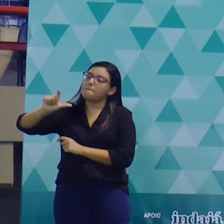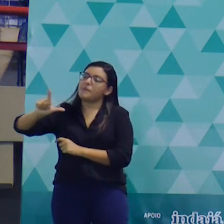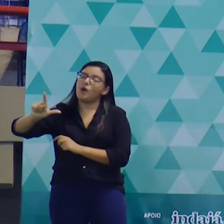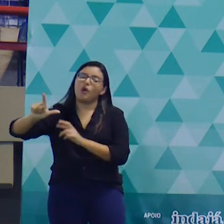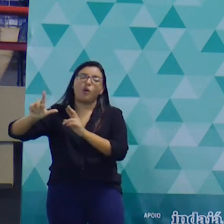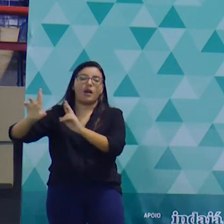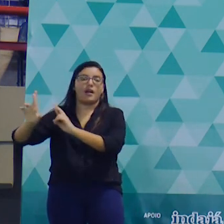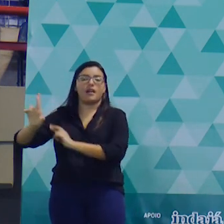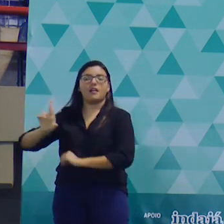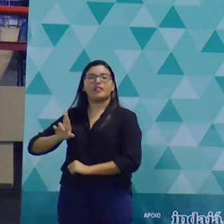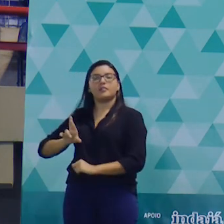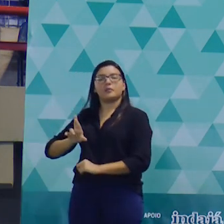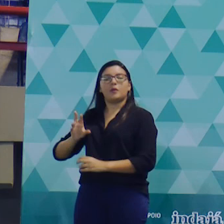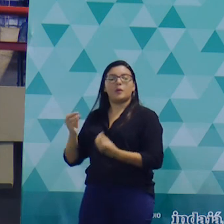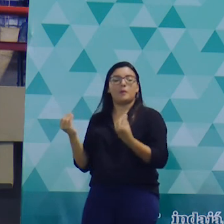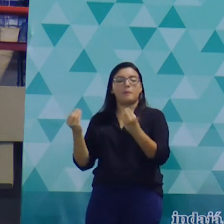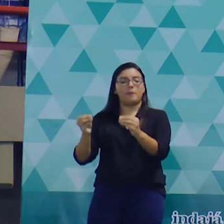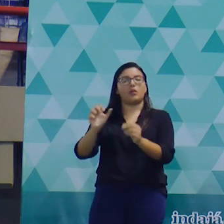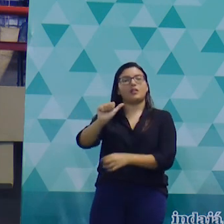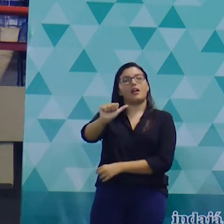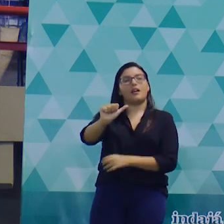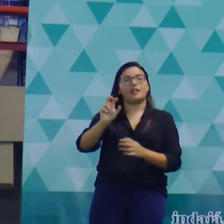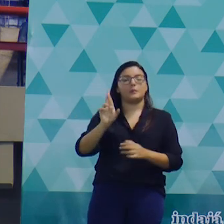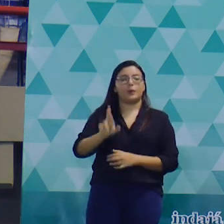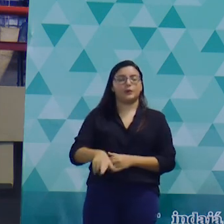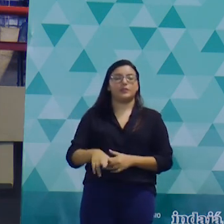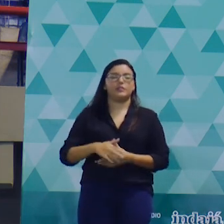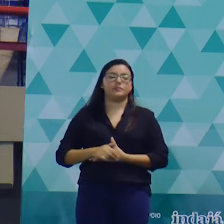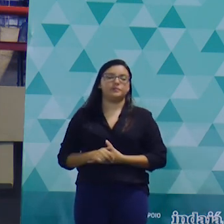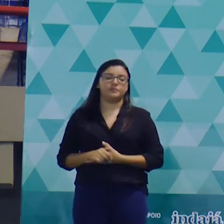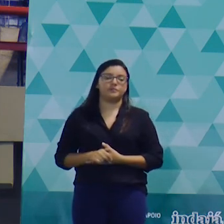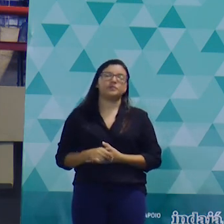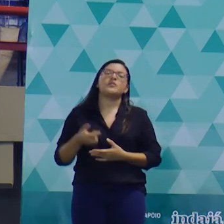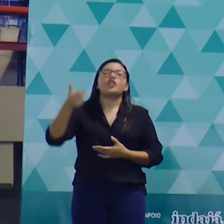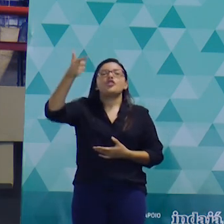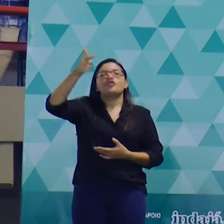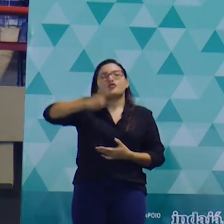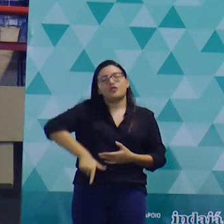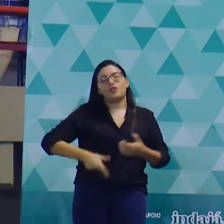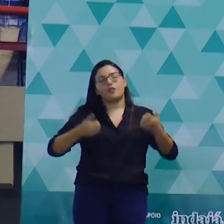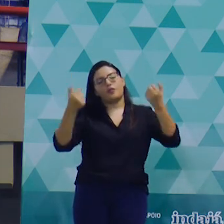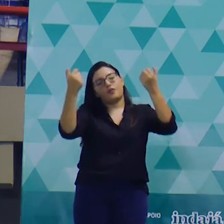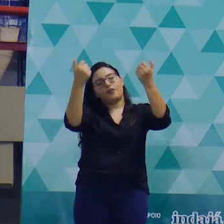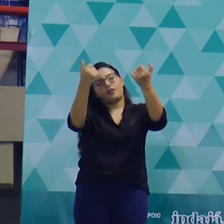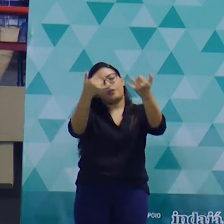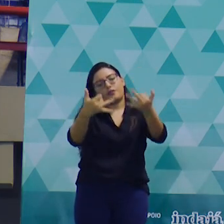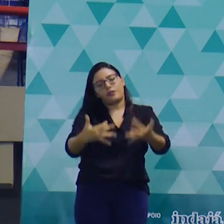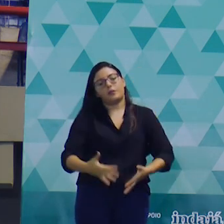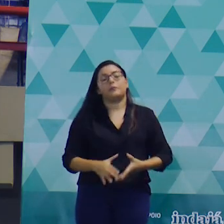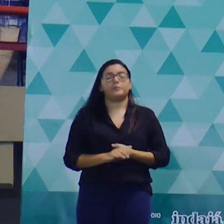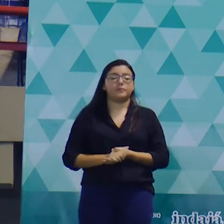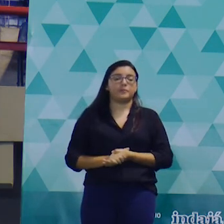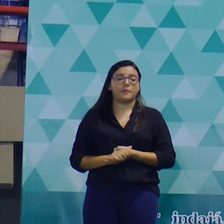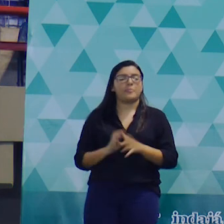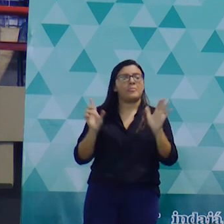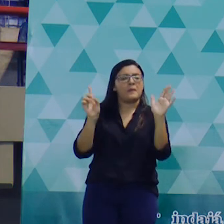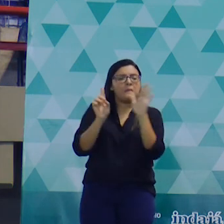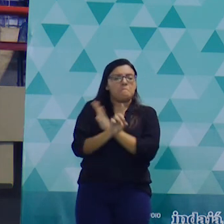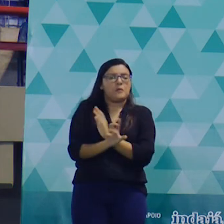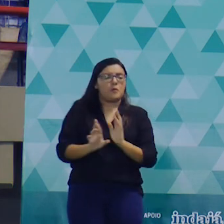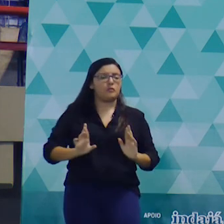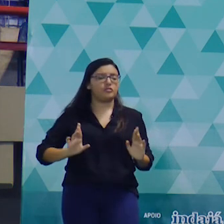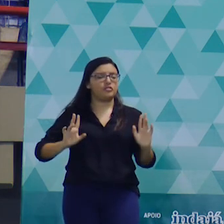nossa resposta, e aí você marca o item A. Pessoal, de novo, o que é que essa questão trouxe de